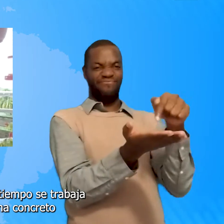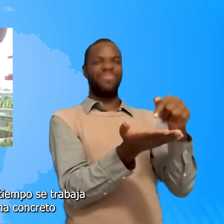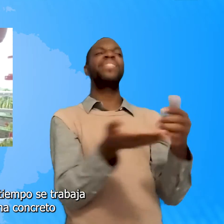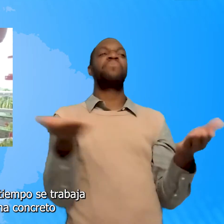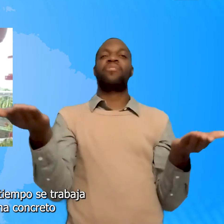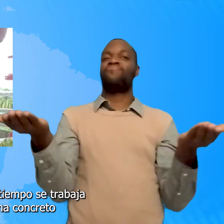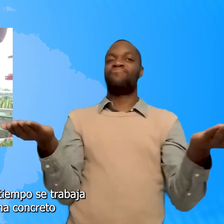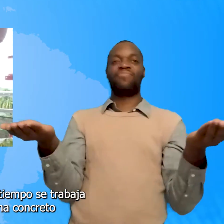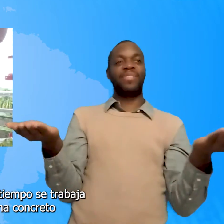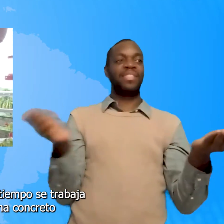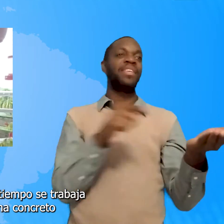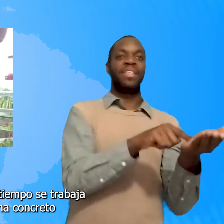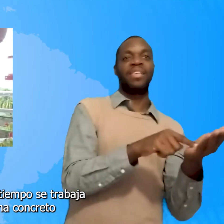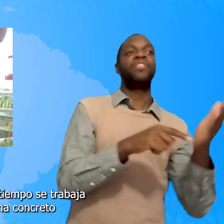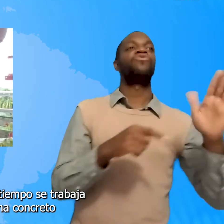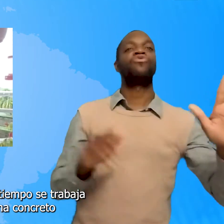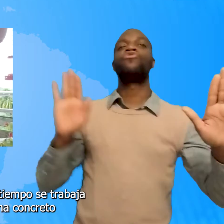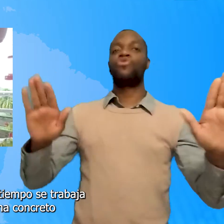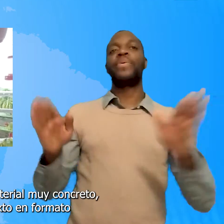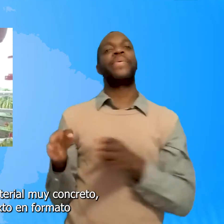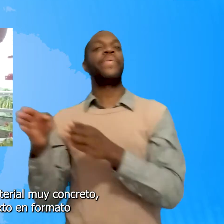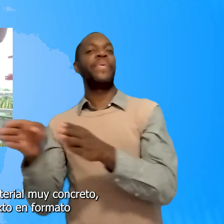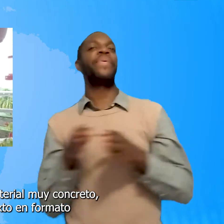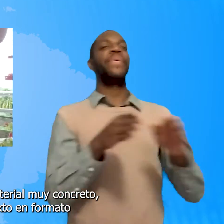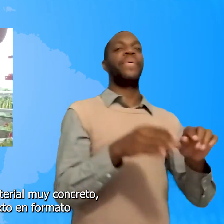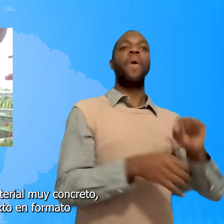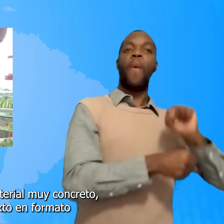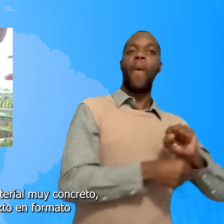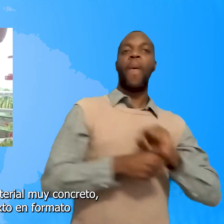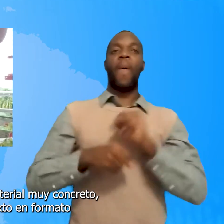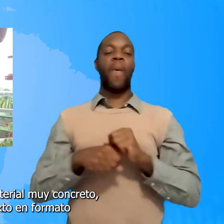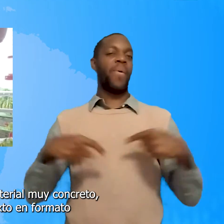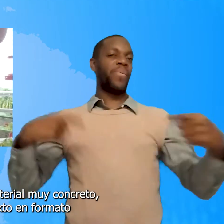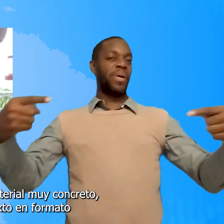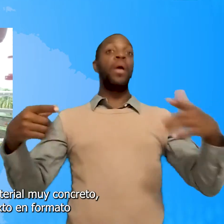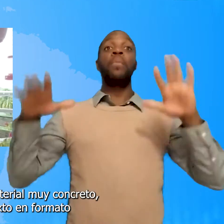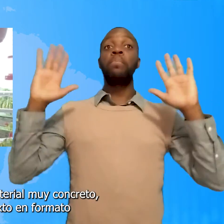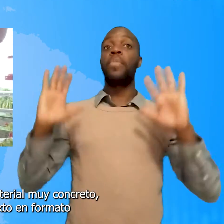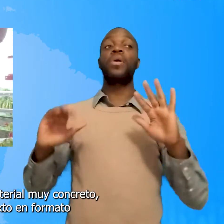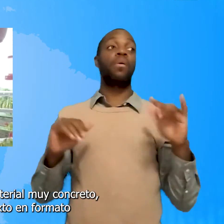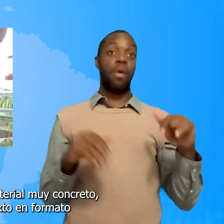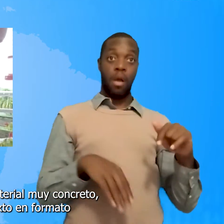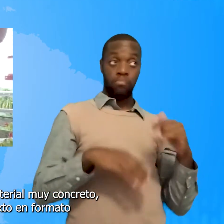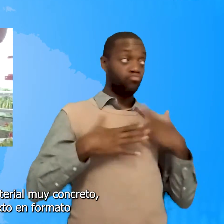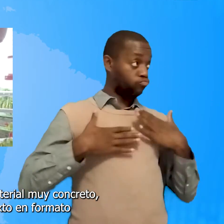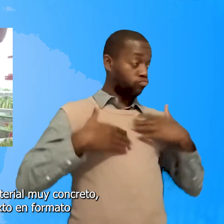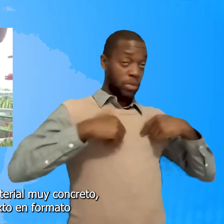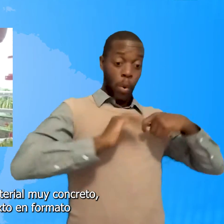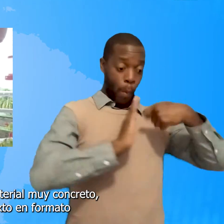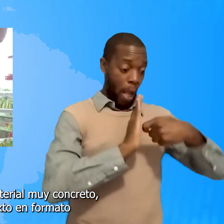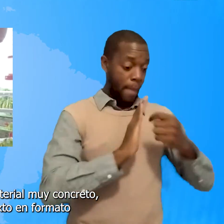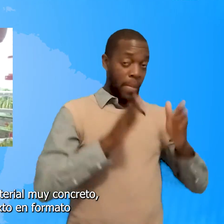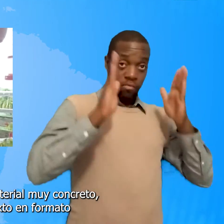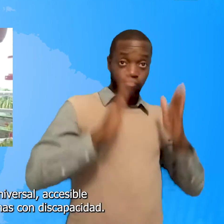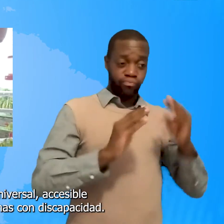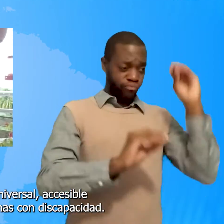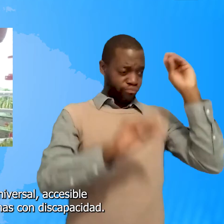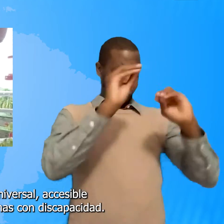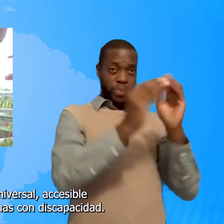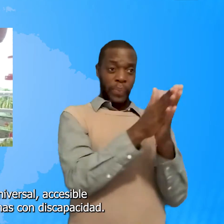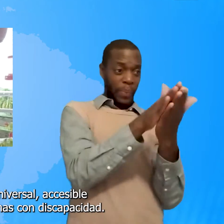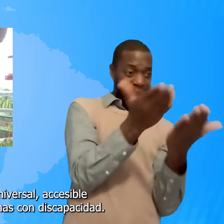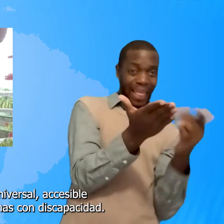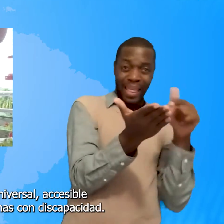tiempo se trabaja un programa concreto para producir un material muy concreto, un libro de texto en formato